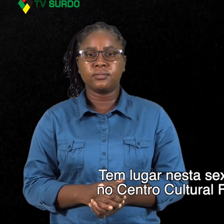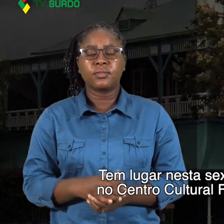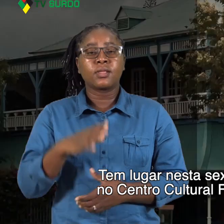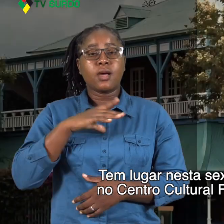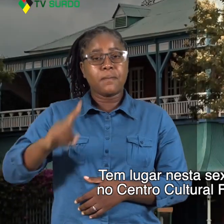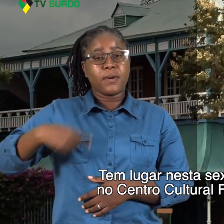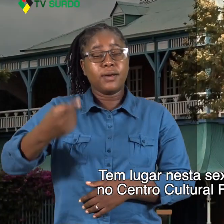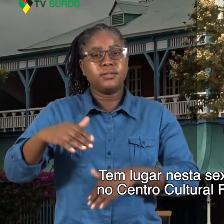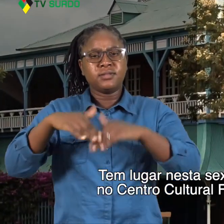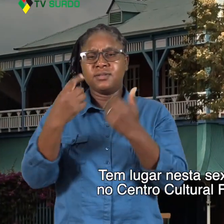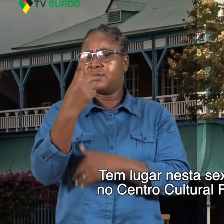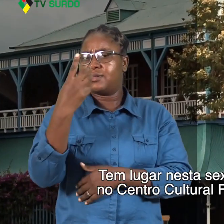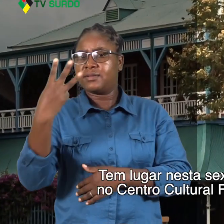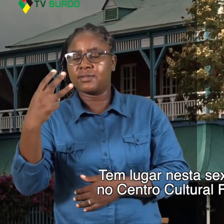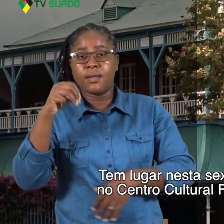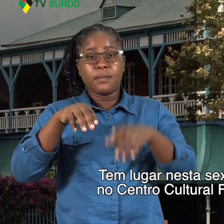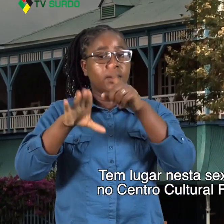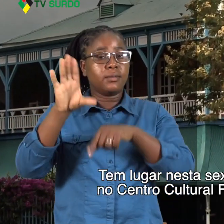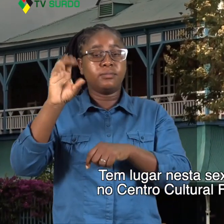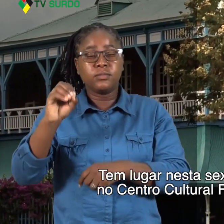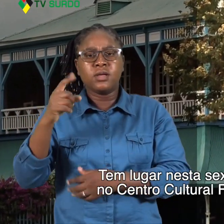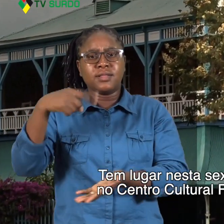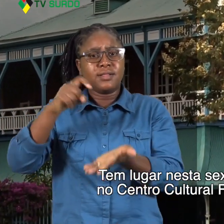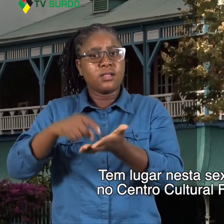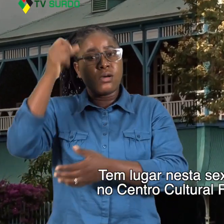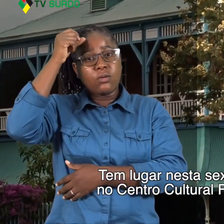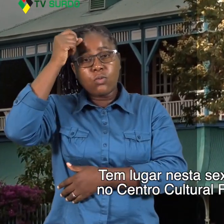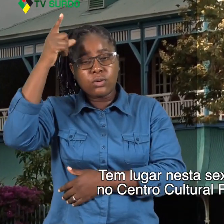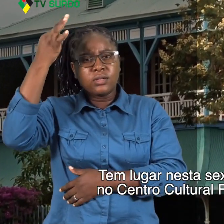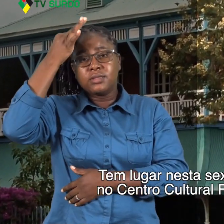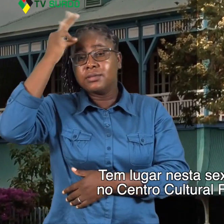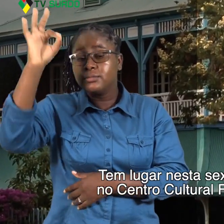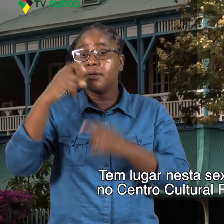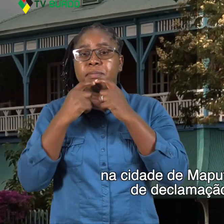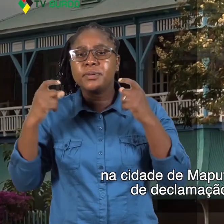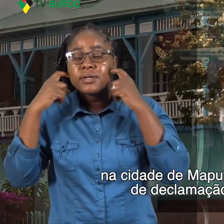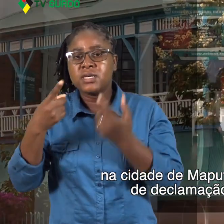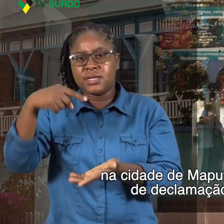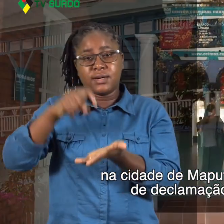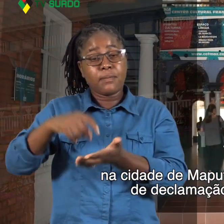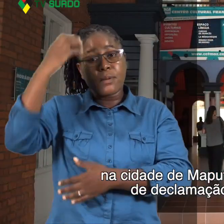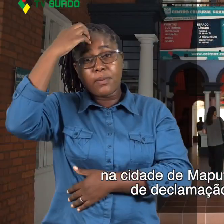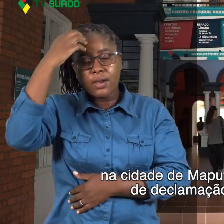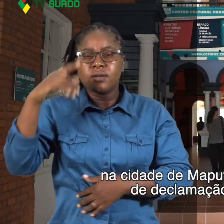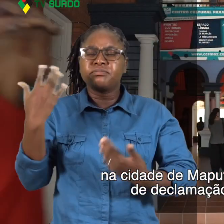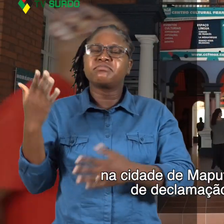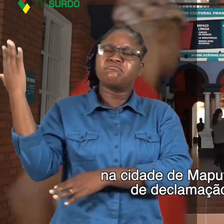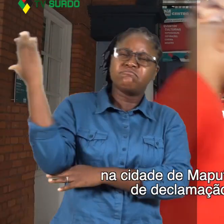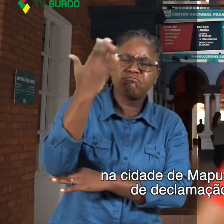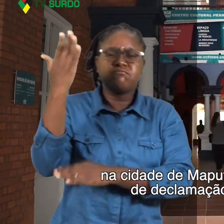Tem lugar, nesta sexta-feira, 13 de março, no Centro Cultural Franco-Moçambicano, na cidade de Maputo, um momento cultural